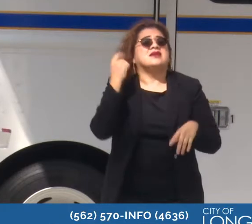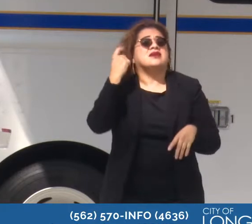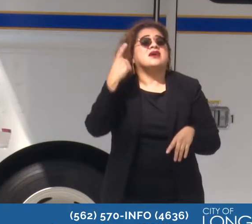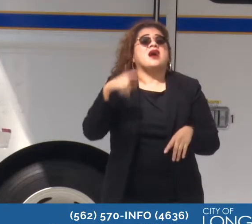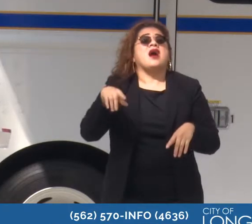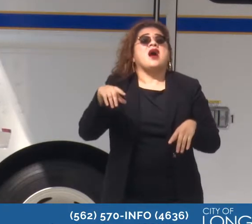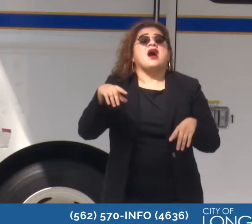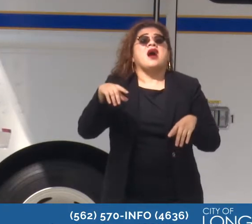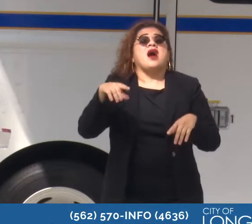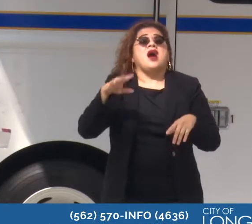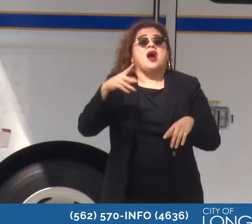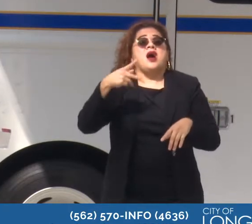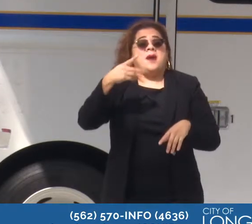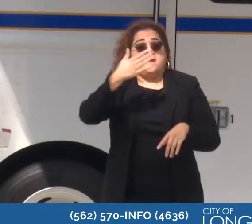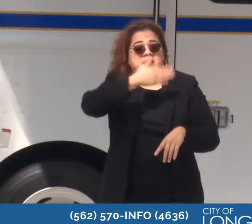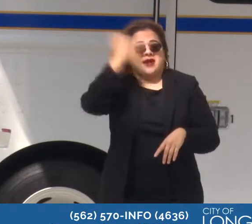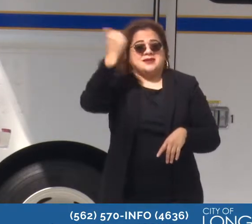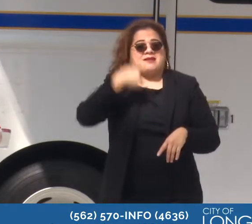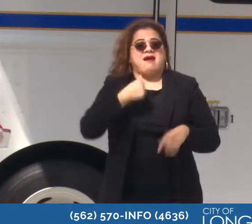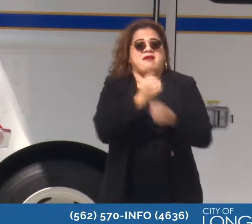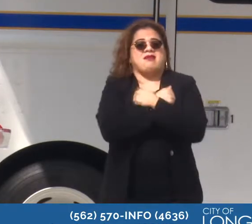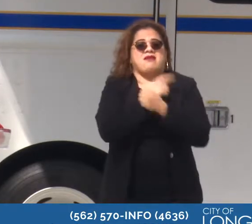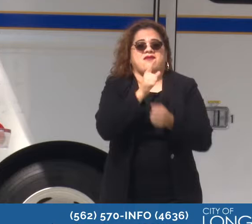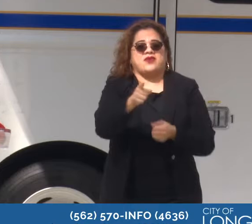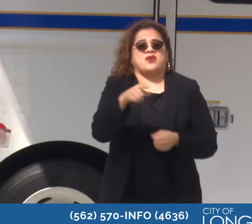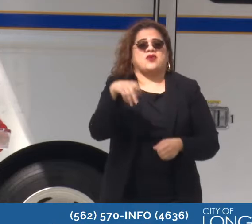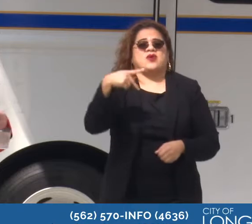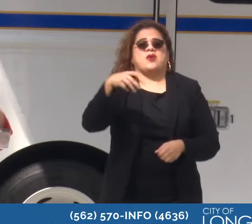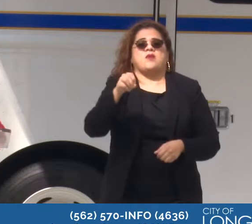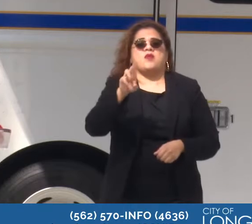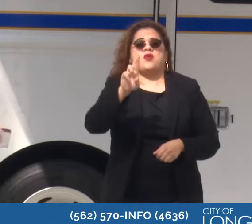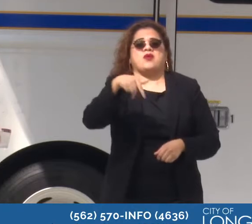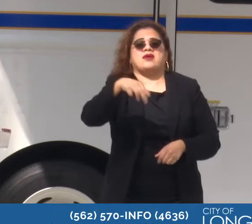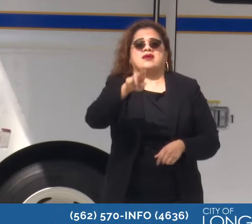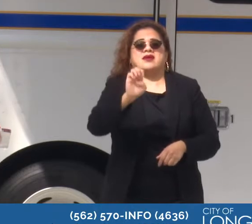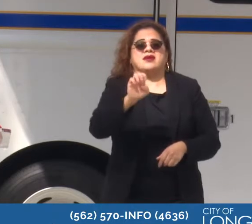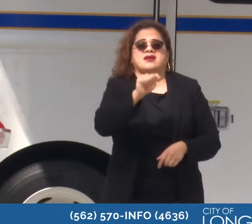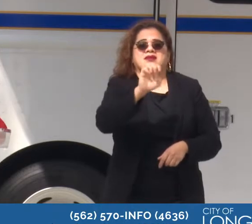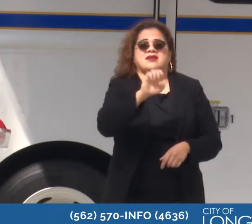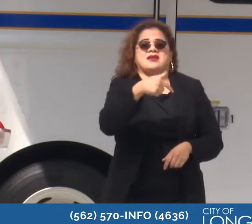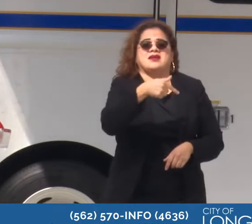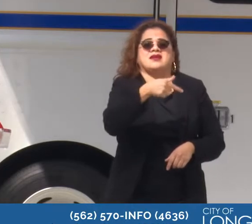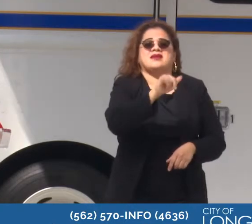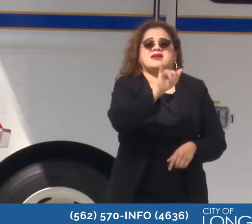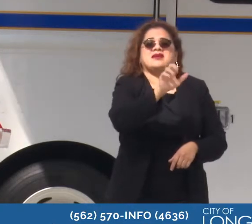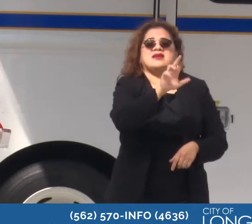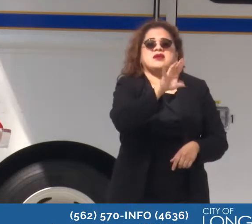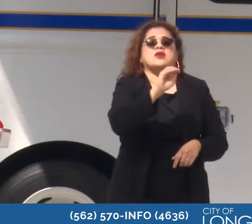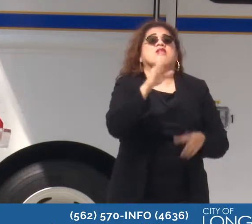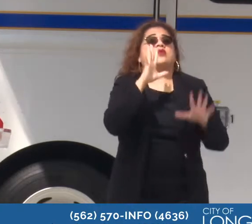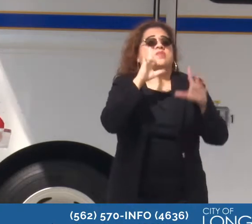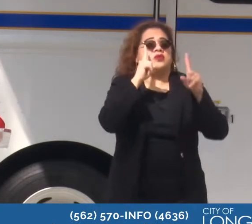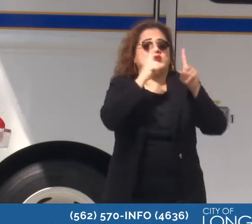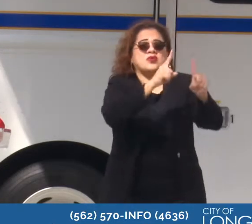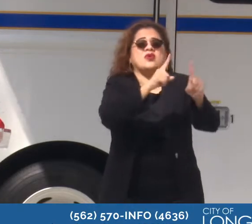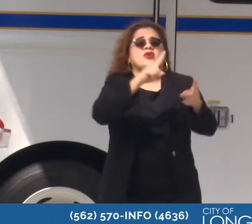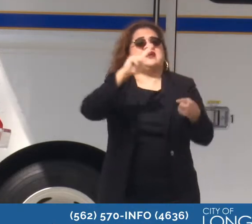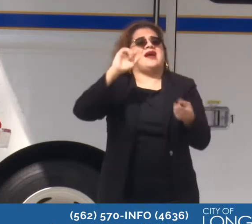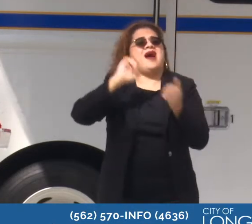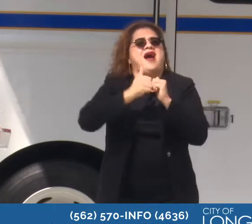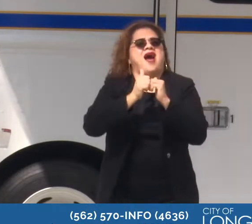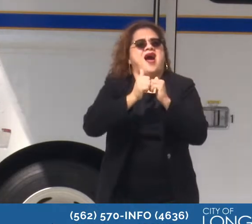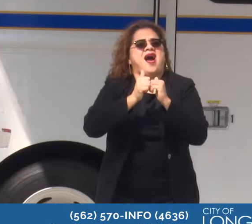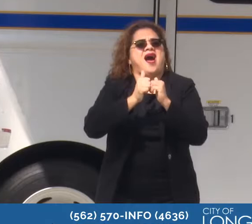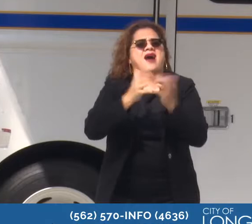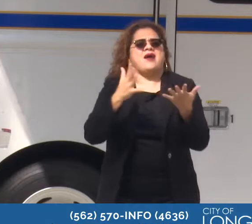te quiero, Because I Love You, que lo que trata de hacer es educar a nuestra comunidad sobre las prácticas que previenen